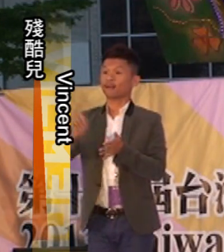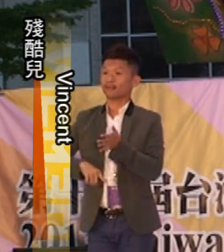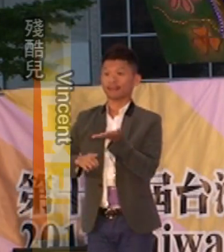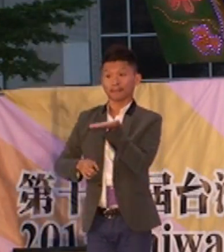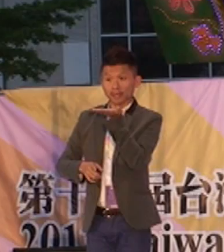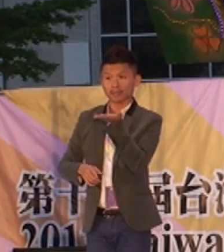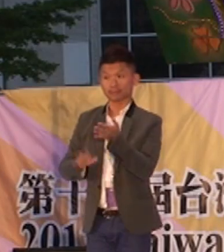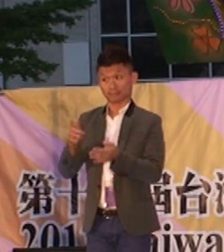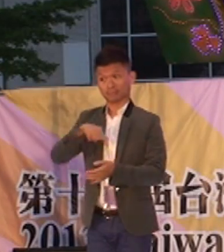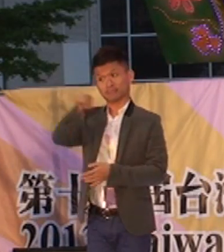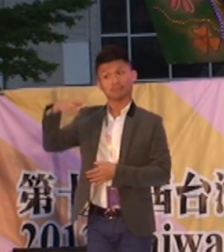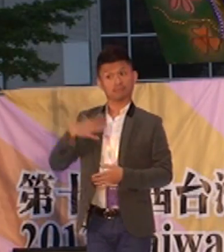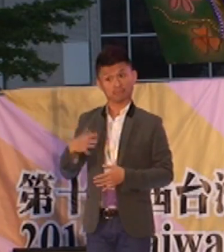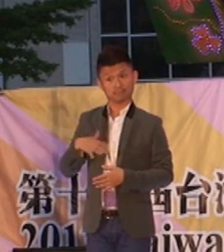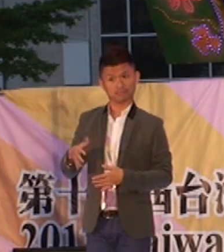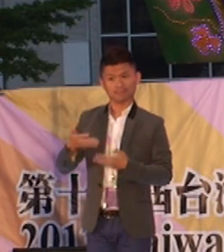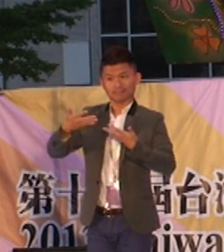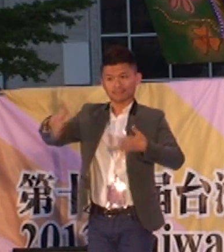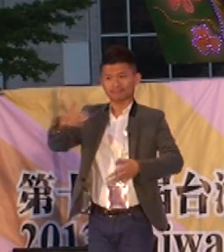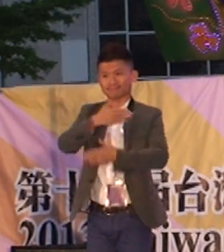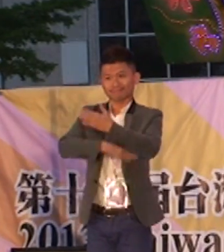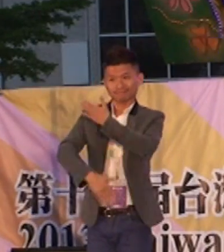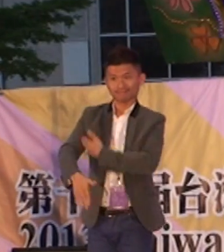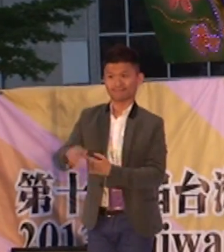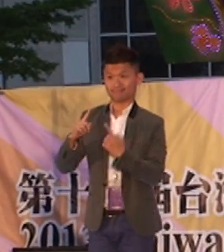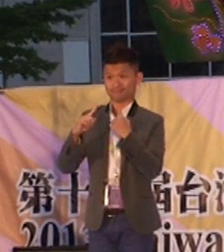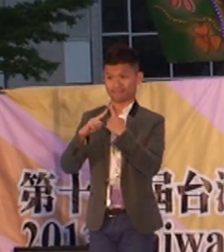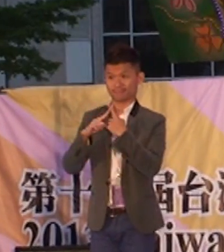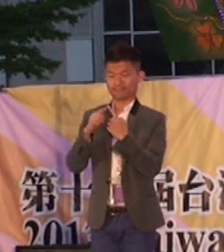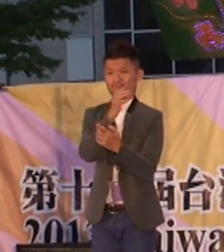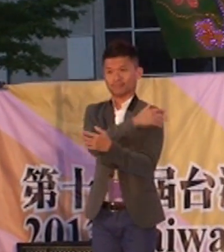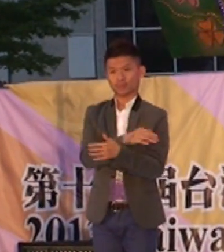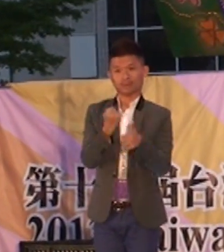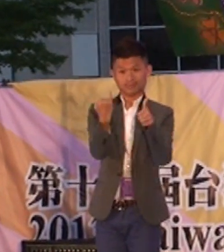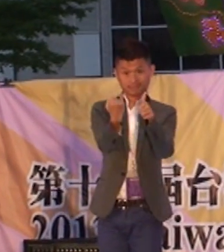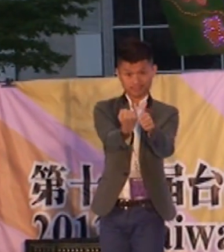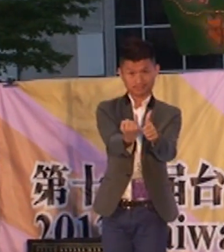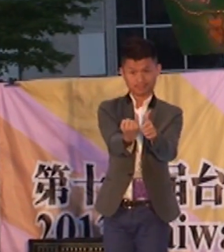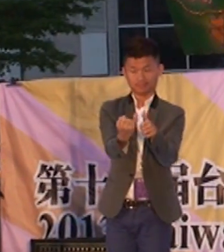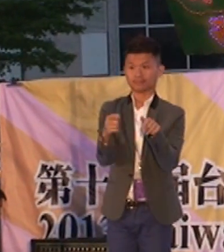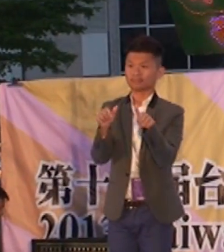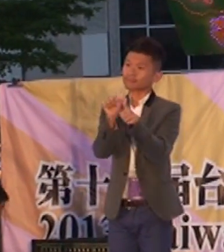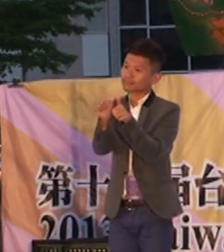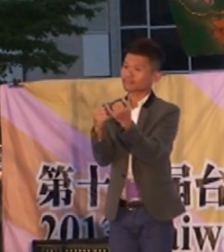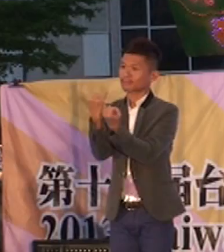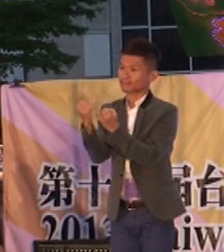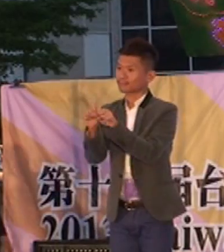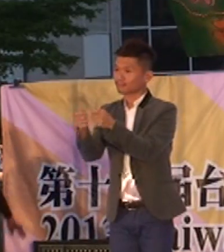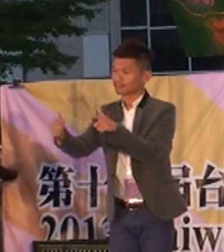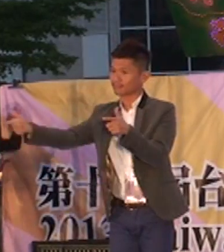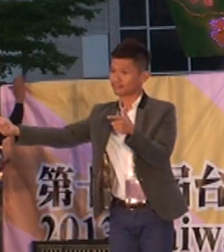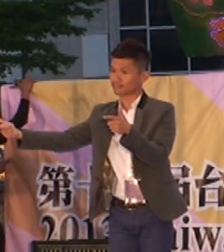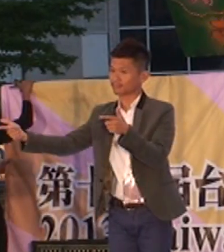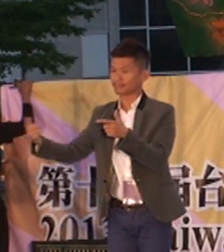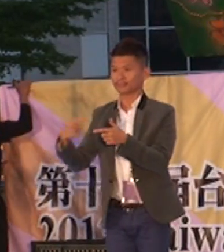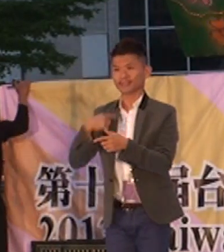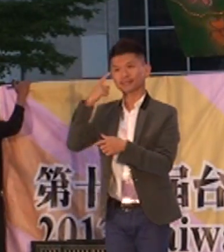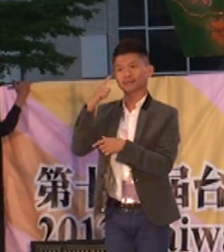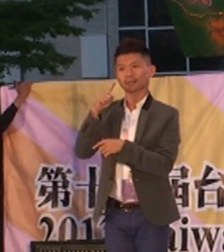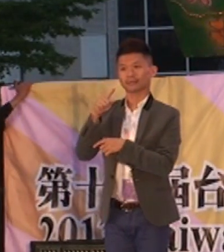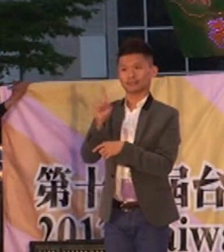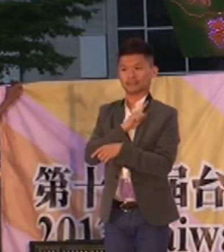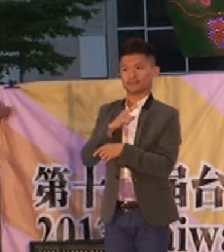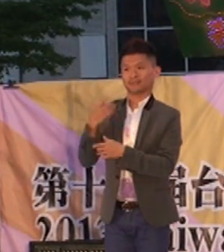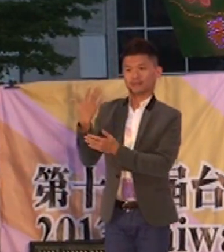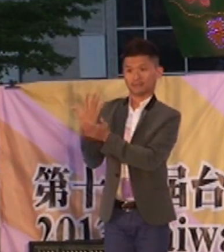是你们知道吗，有很多的残障者，不管是异性恋，不管是同性恋，他想要拿起自己